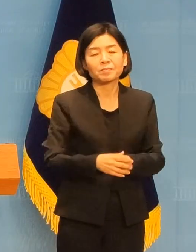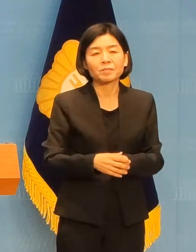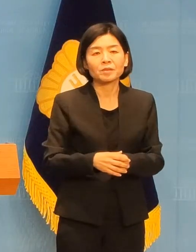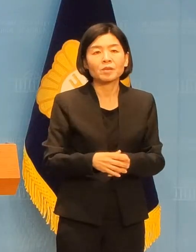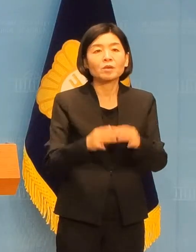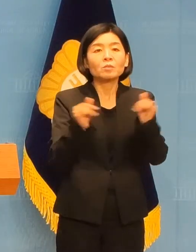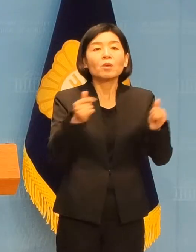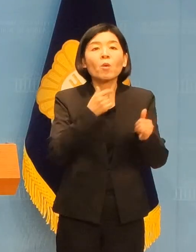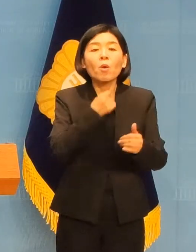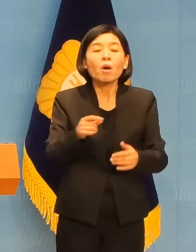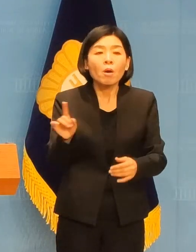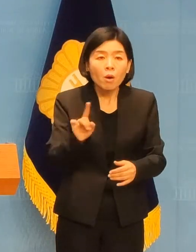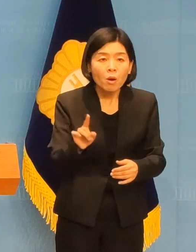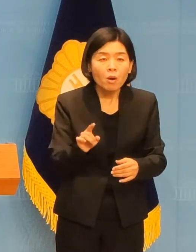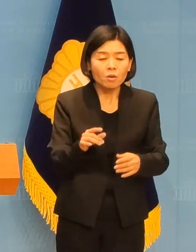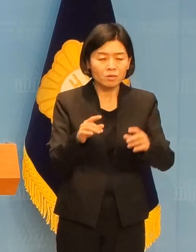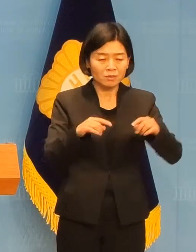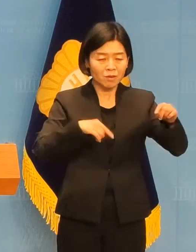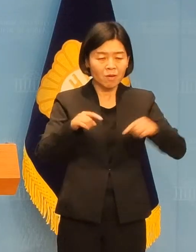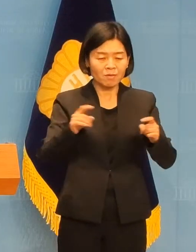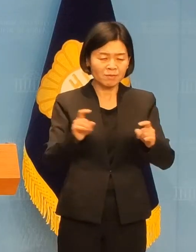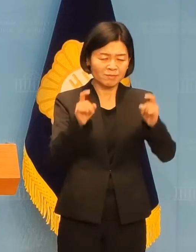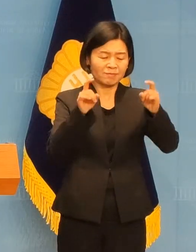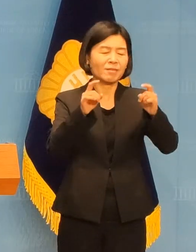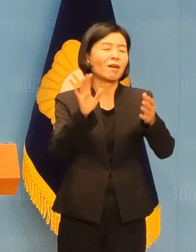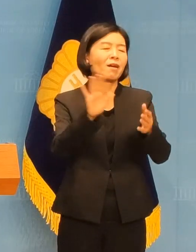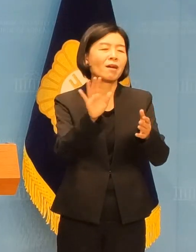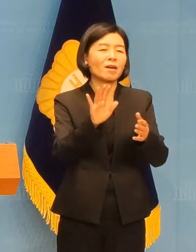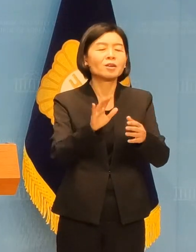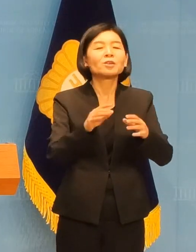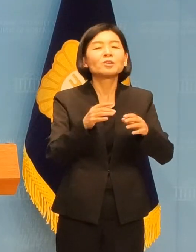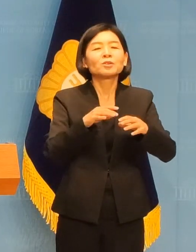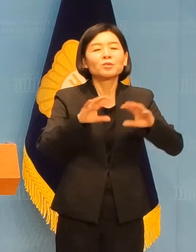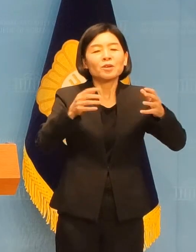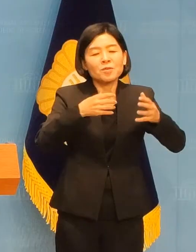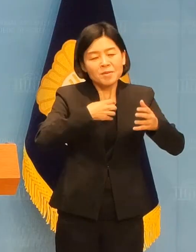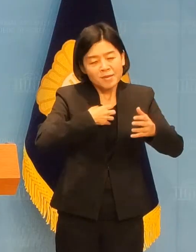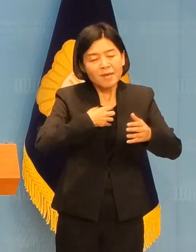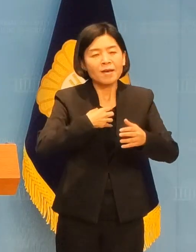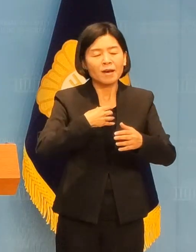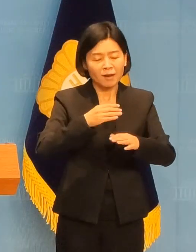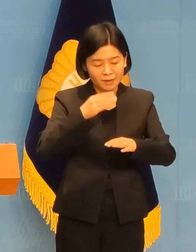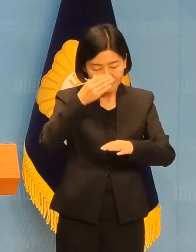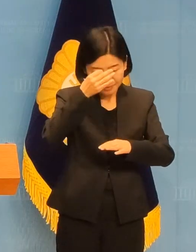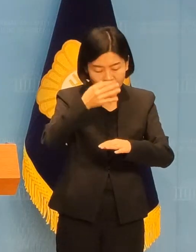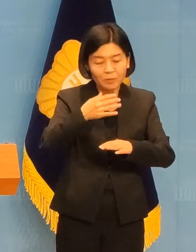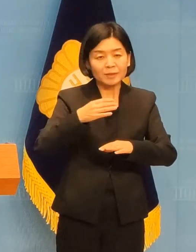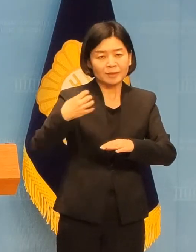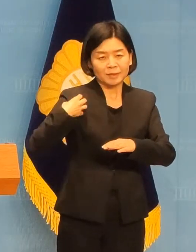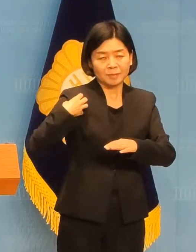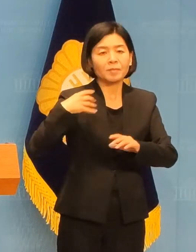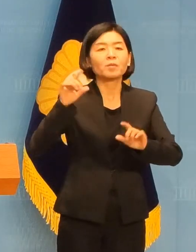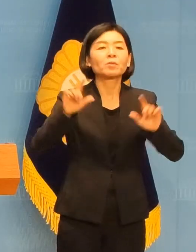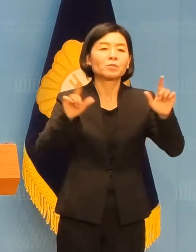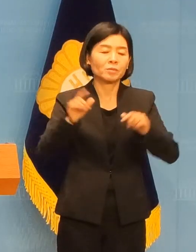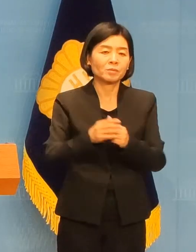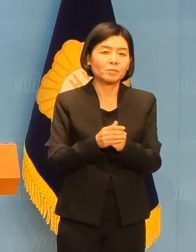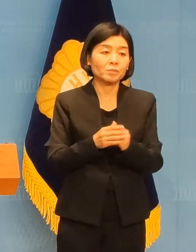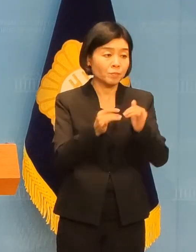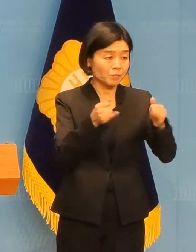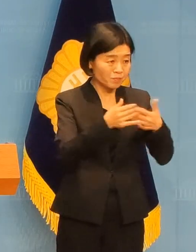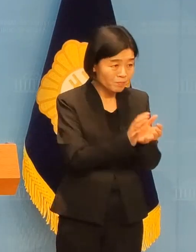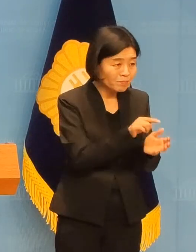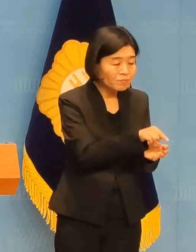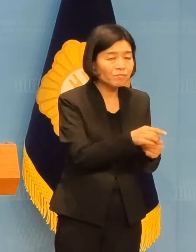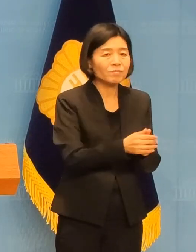국민이 원하는 것은 정치 공세가 아니라 국가적 위기 앞에서 책임지는 자세입니다. 국민의힘은 더